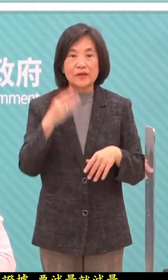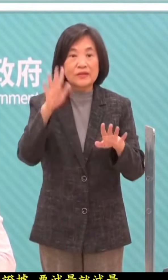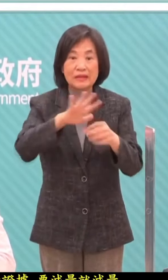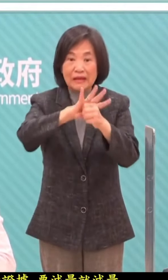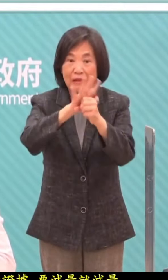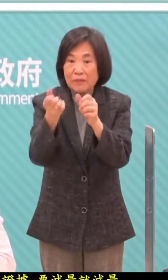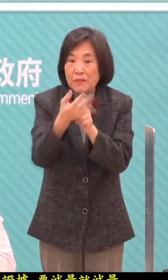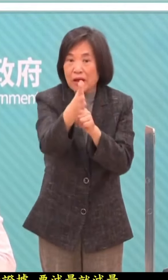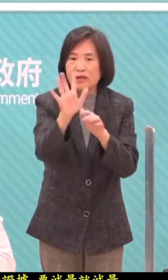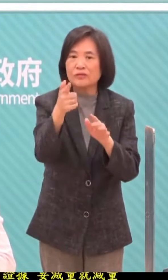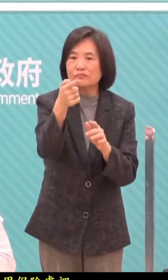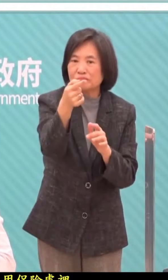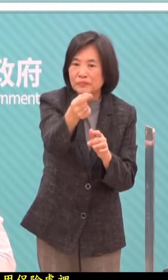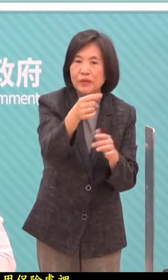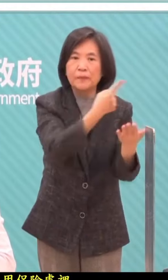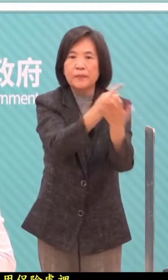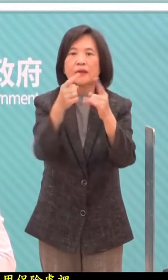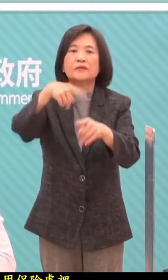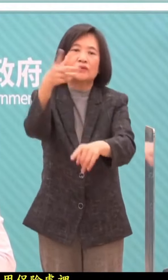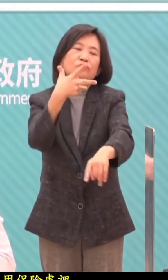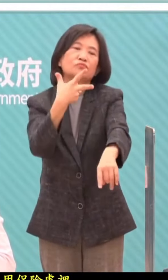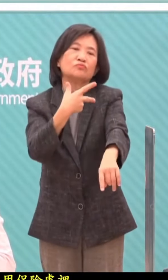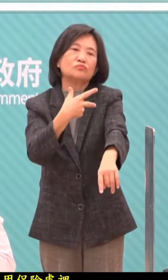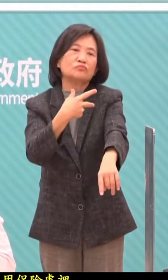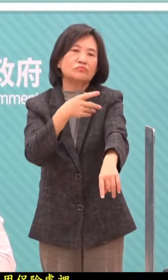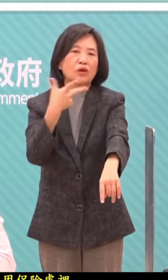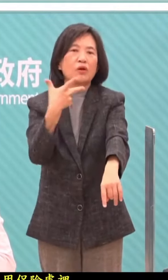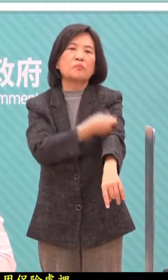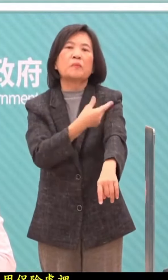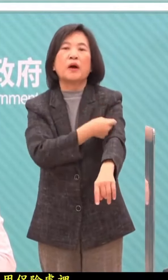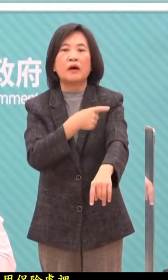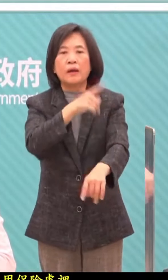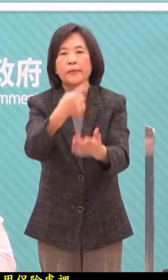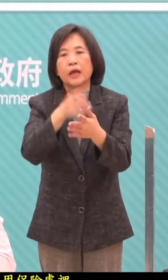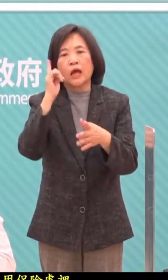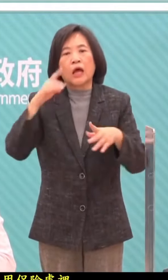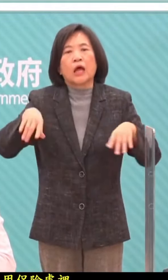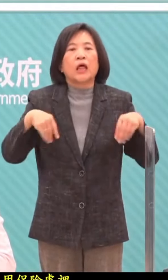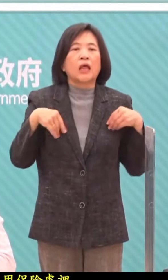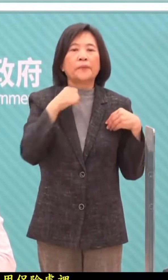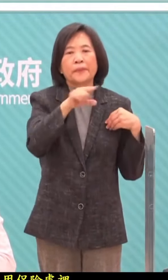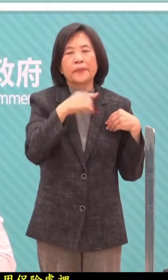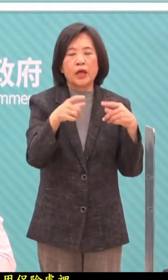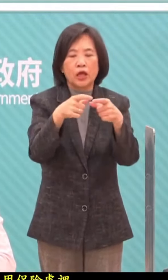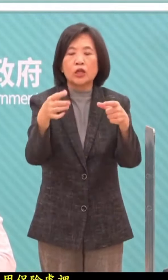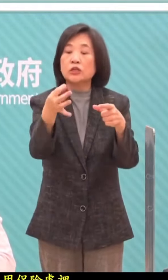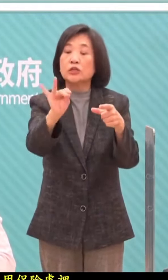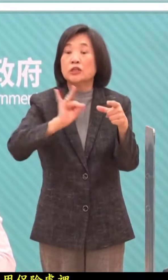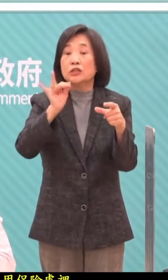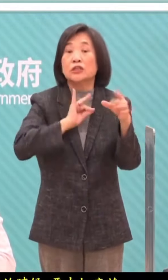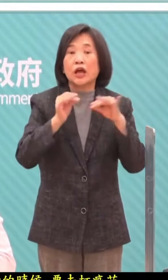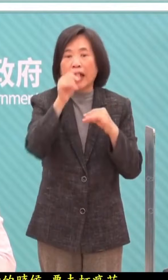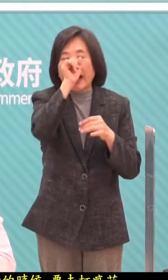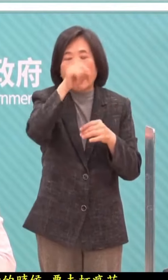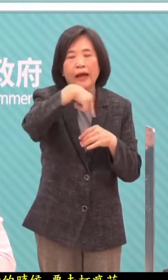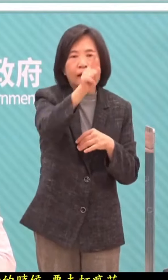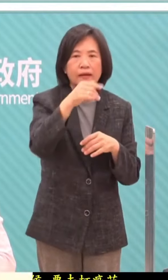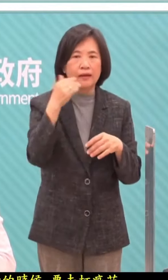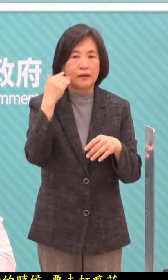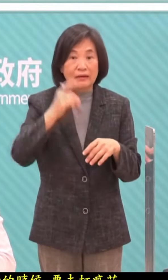哦，叫大家去打疫苗还要100块大家才肯来打。我劝大家的是哦，该打没有打满